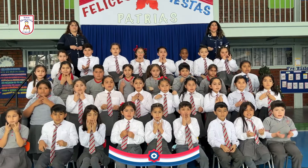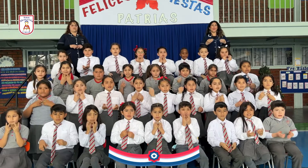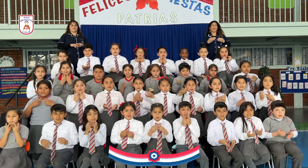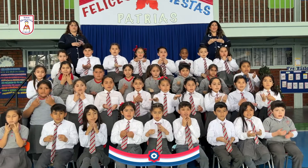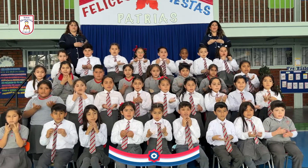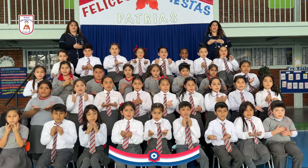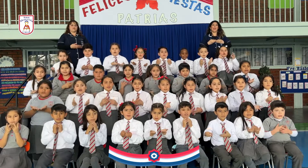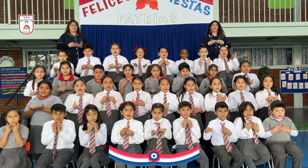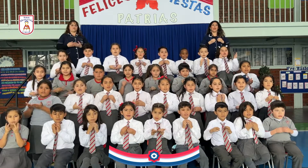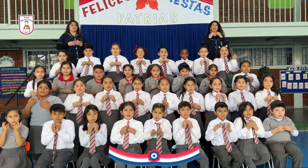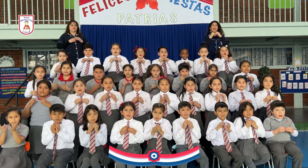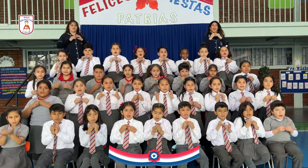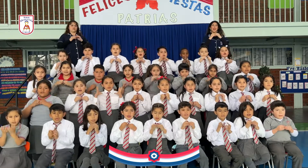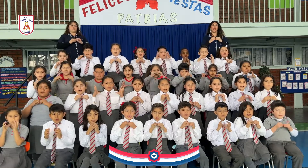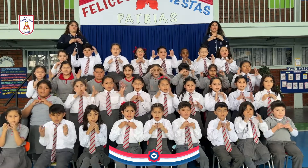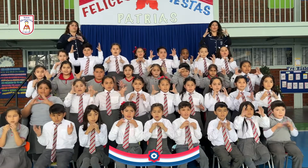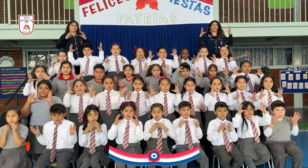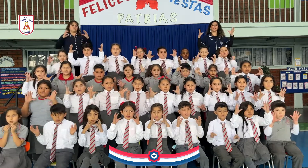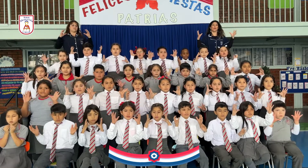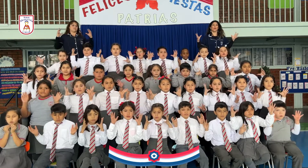que me ha dado tanto,